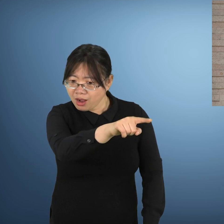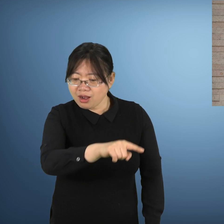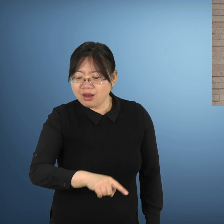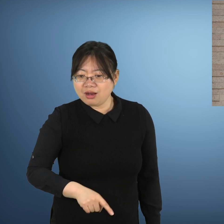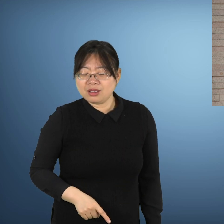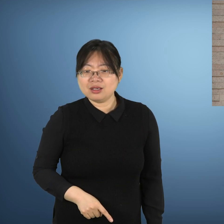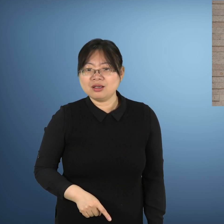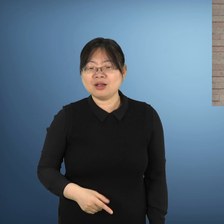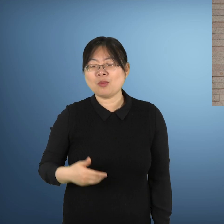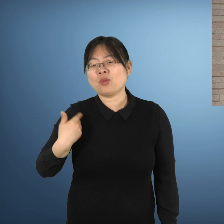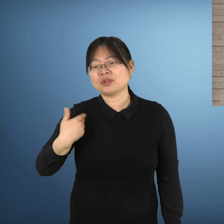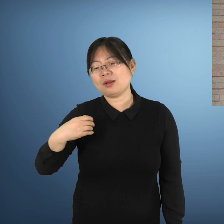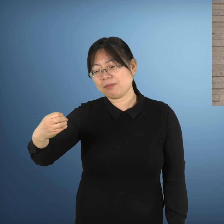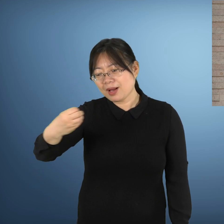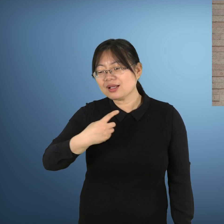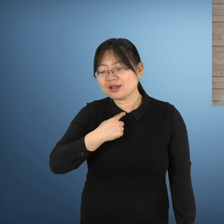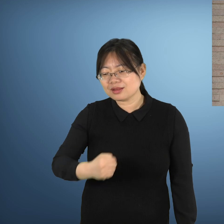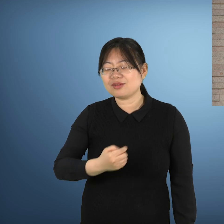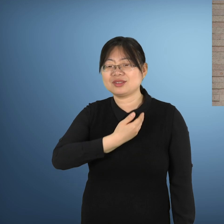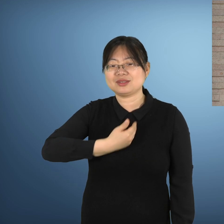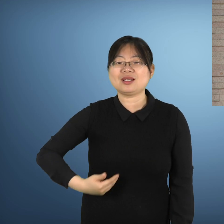제자예요. 그거